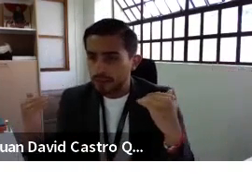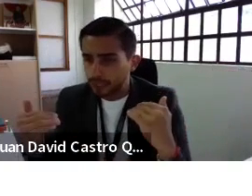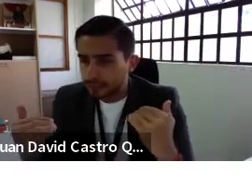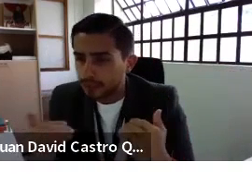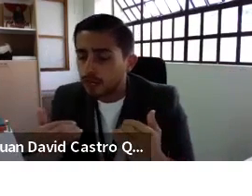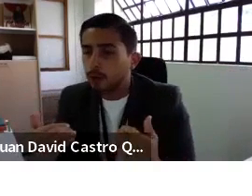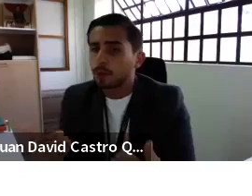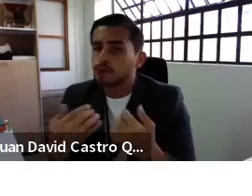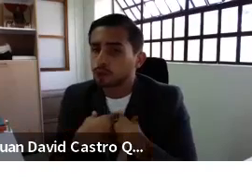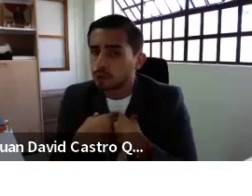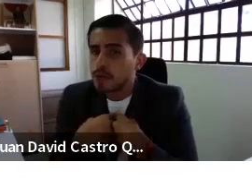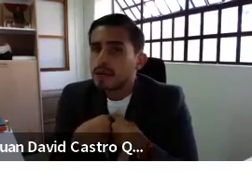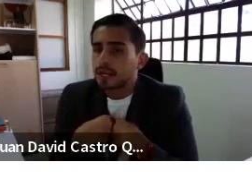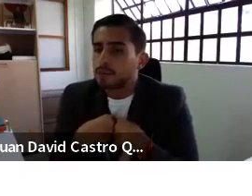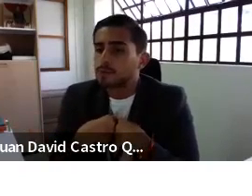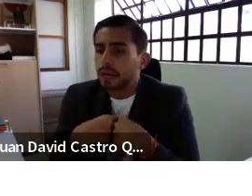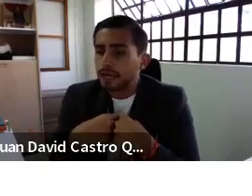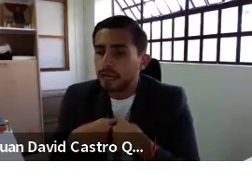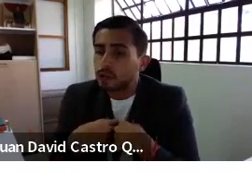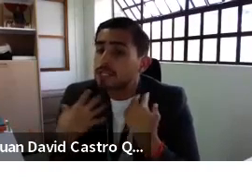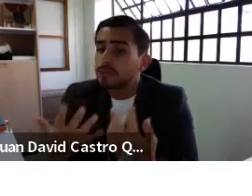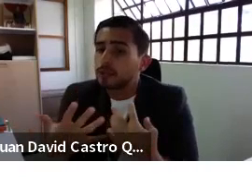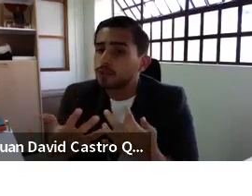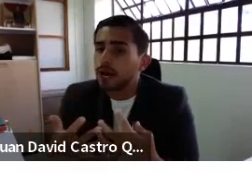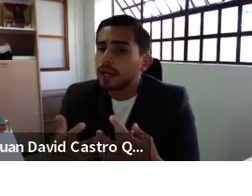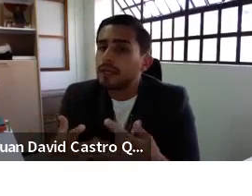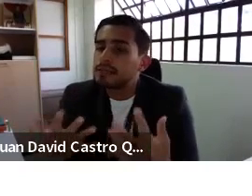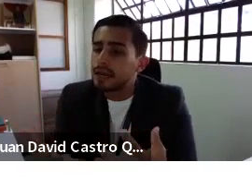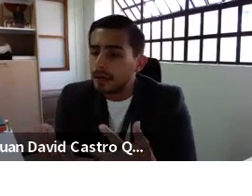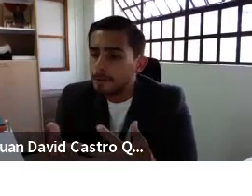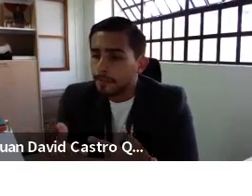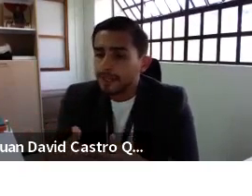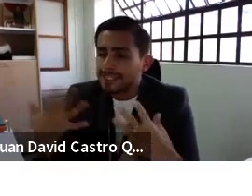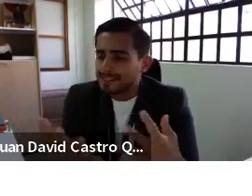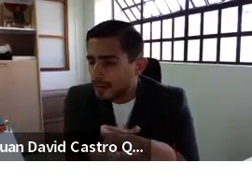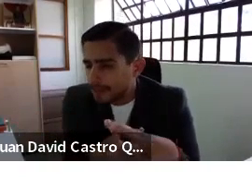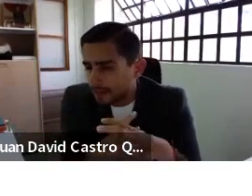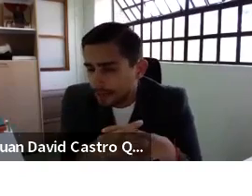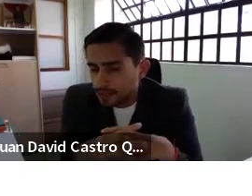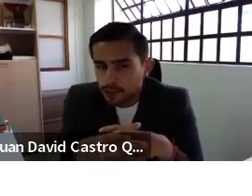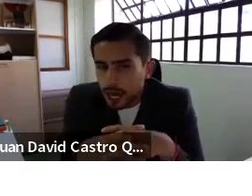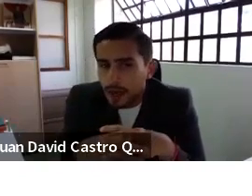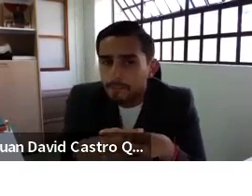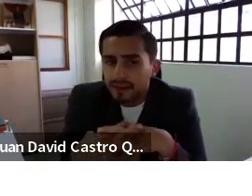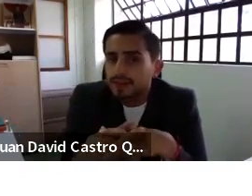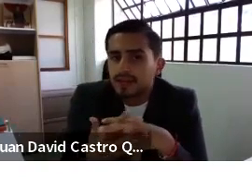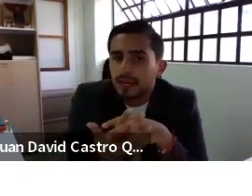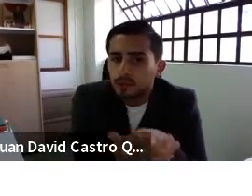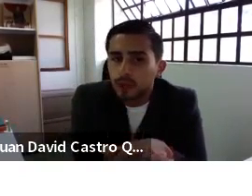ese puente, también como nosotros servimos para que los expertos puedan evidenciar necesidades que tiene la sociedad a partir de esa lectura